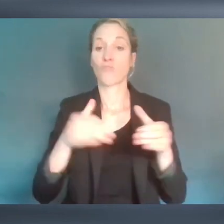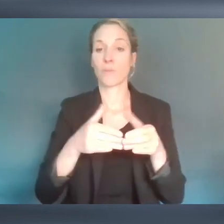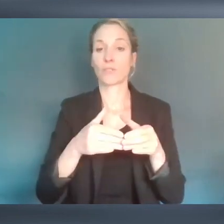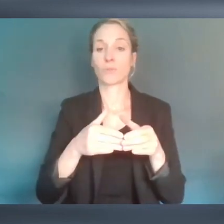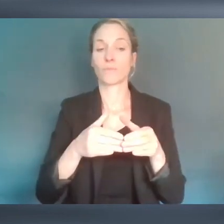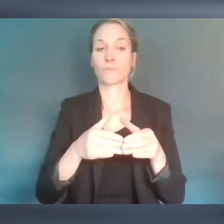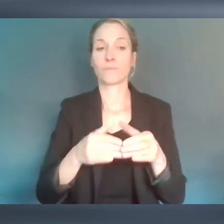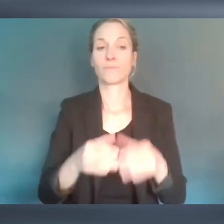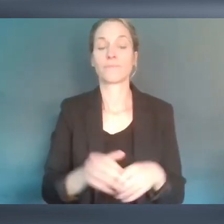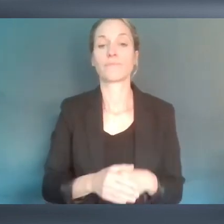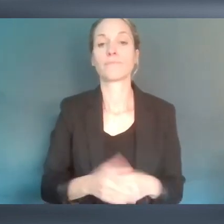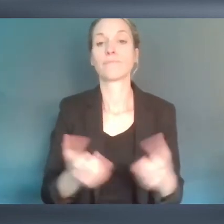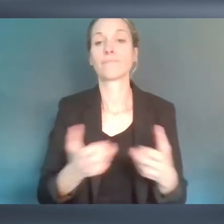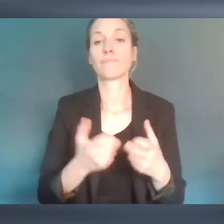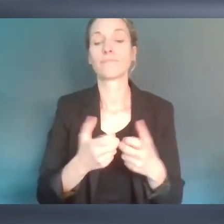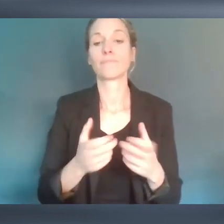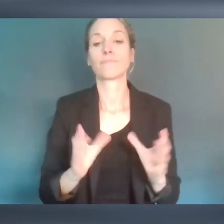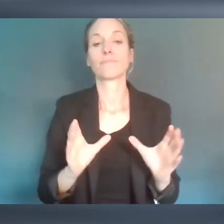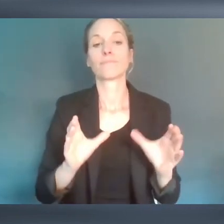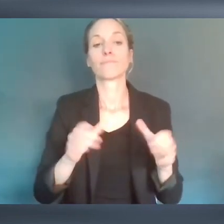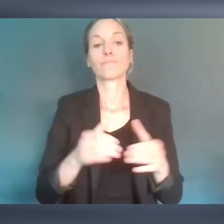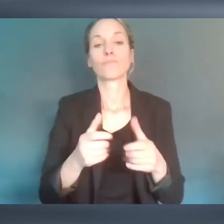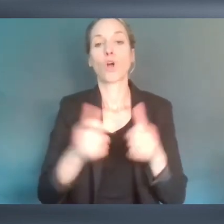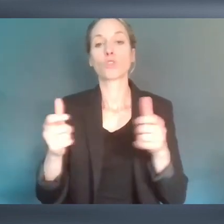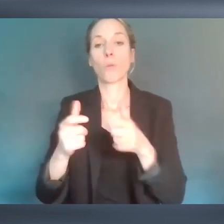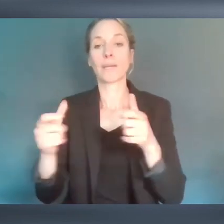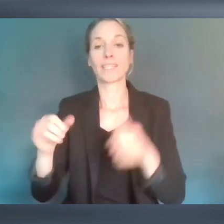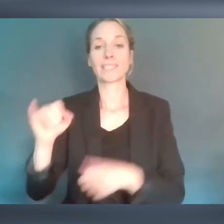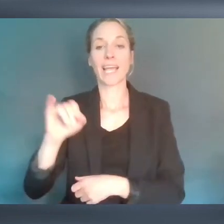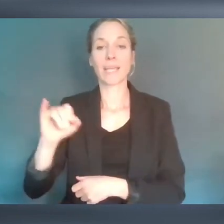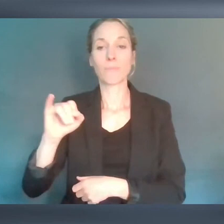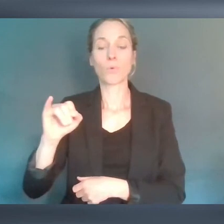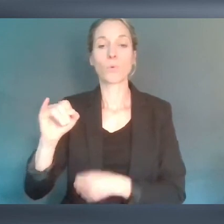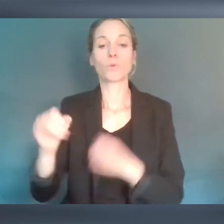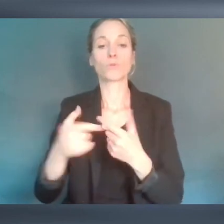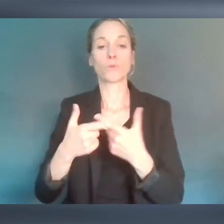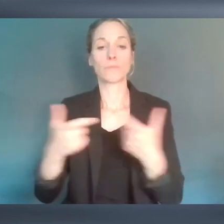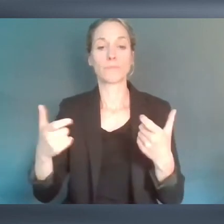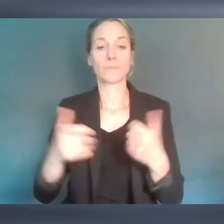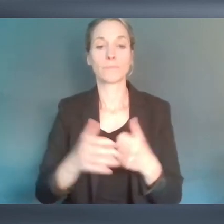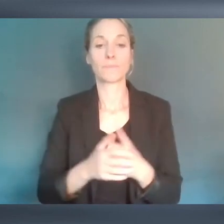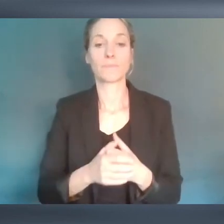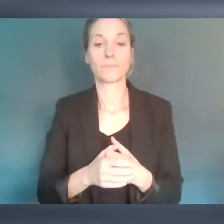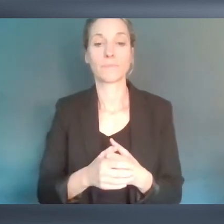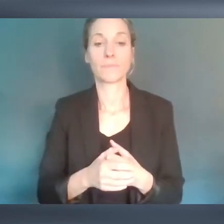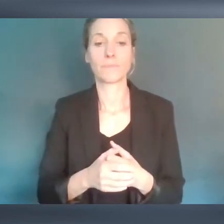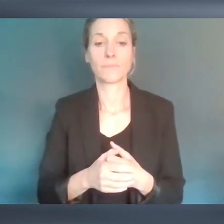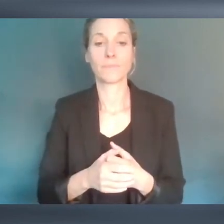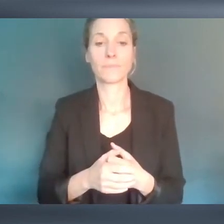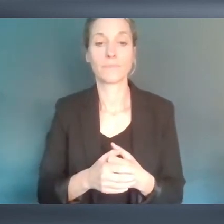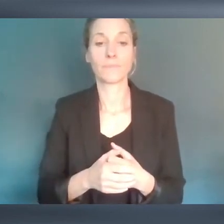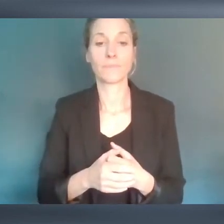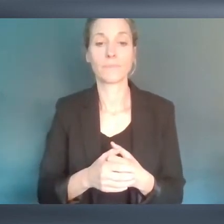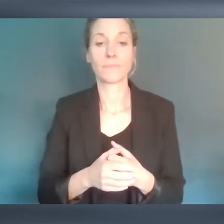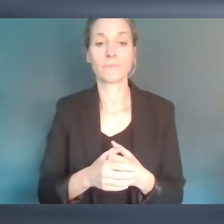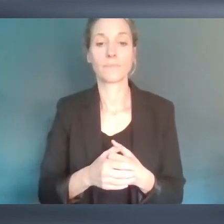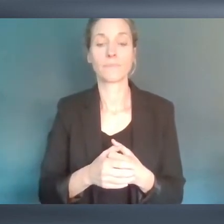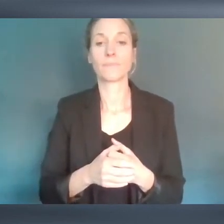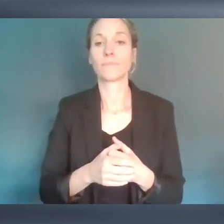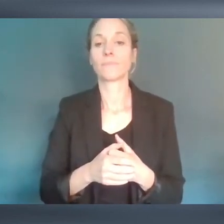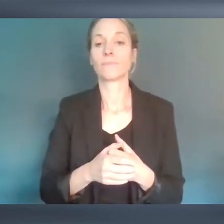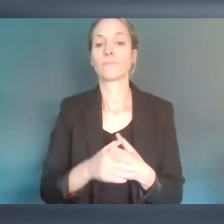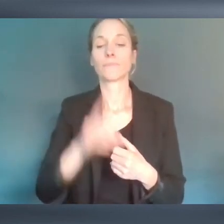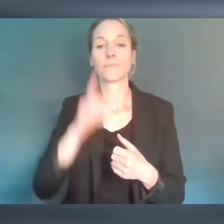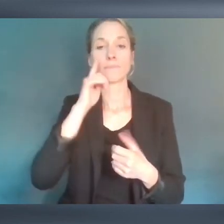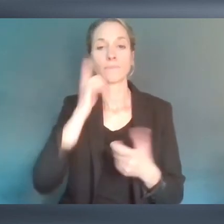IDGO, Sensibility et Impulse ne sont pas terminées. Mais pourquoi c'est une bonne manière de faire? Certainement parce que la gestion,